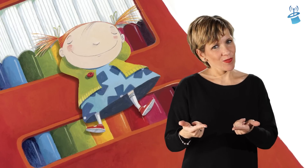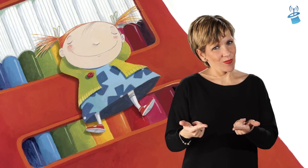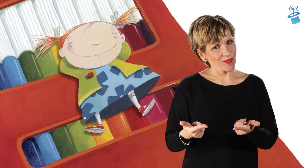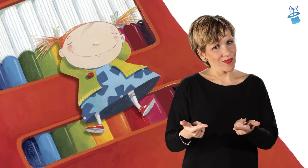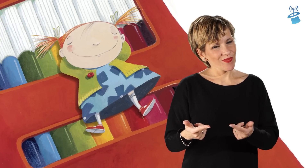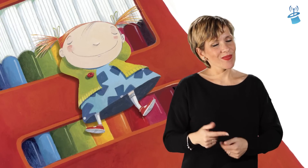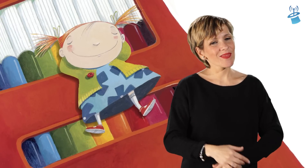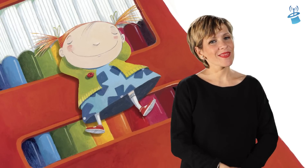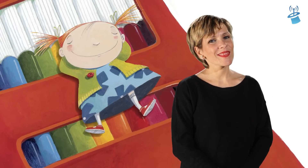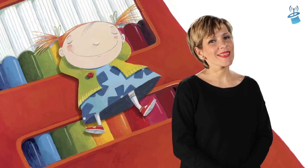regalerò.